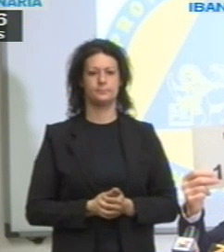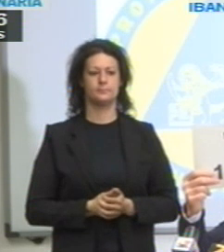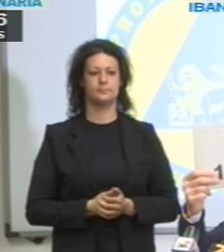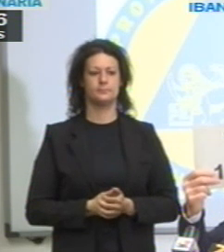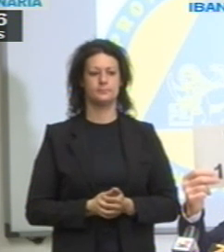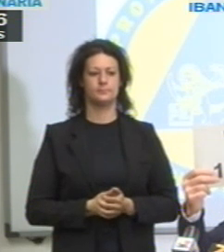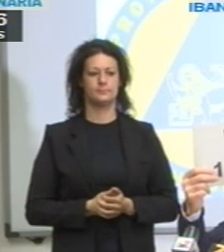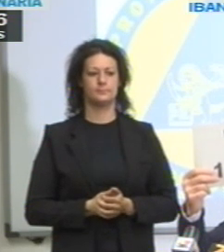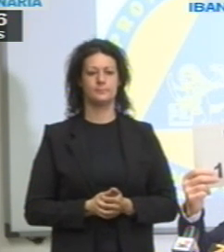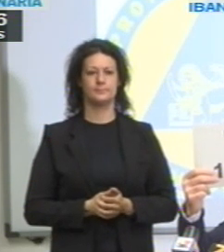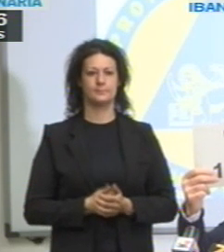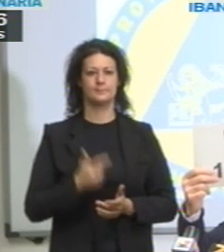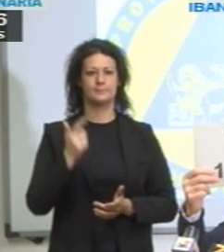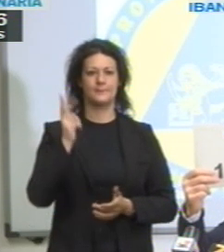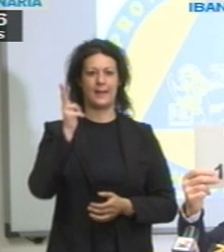13,